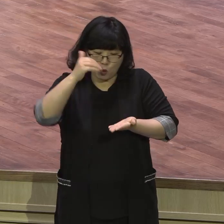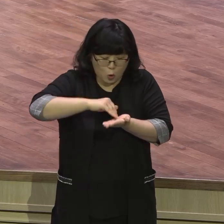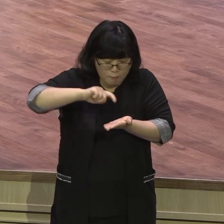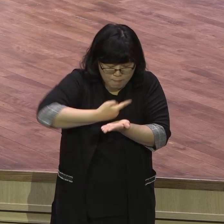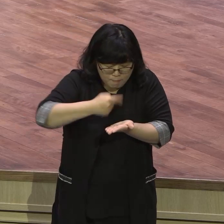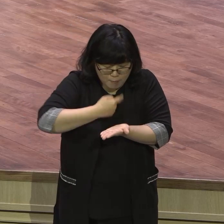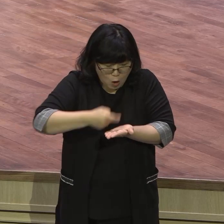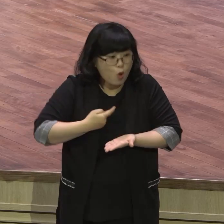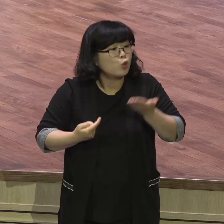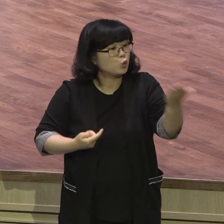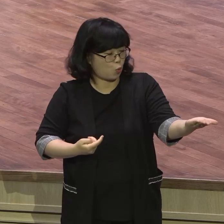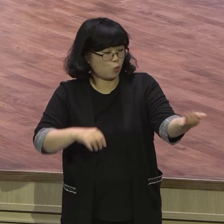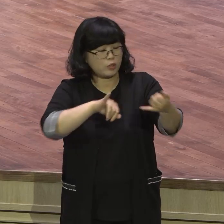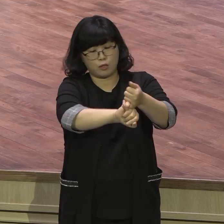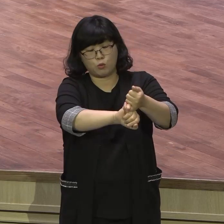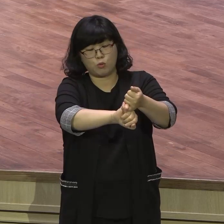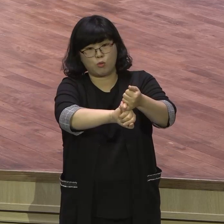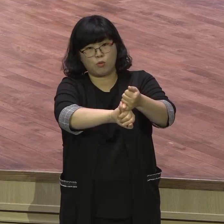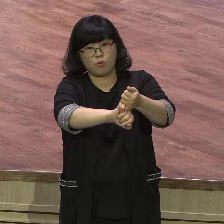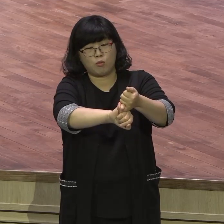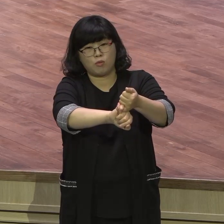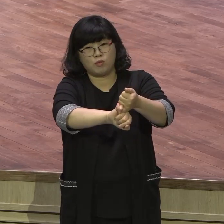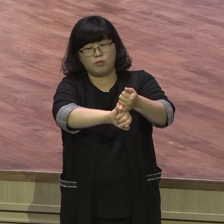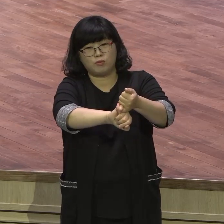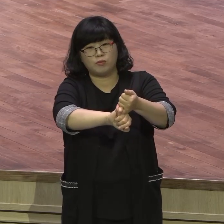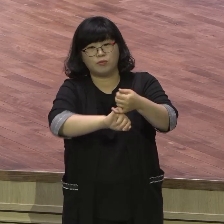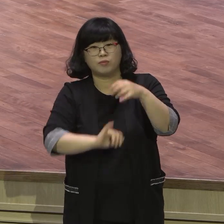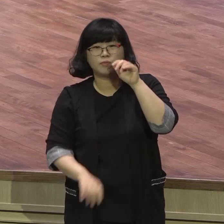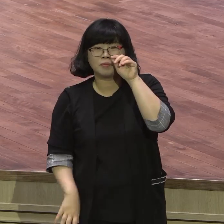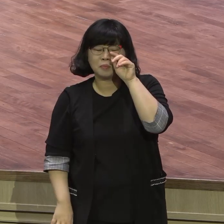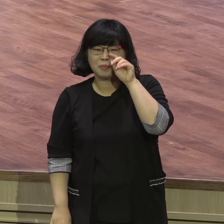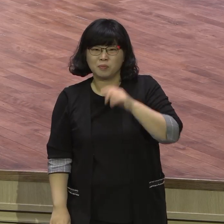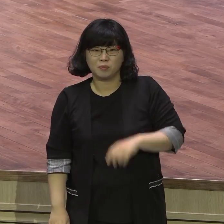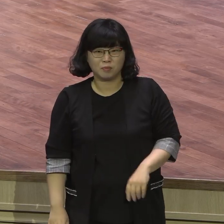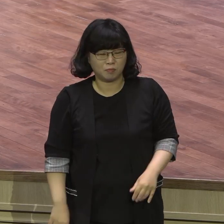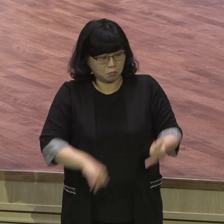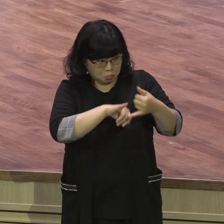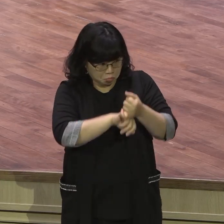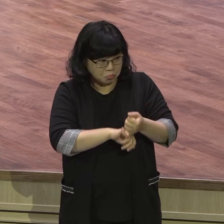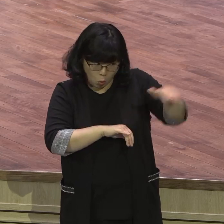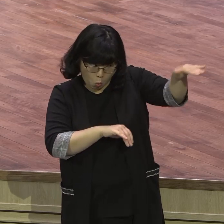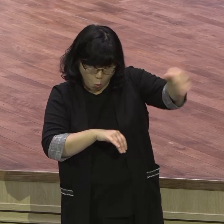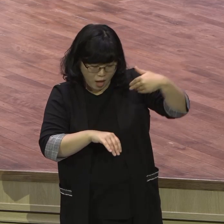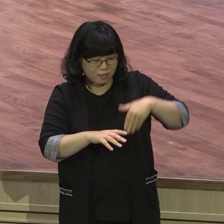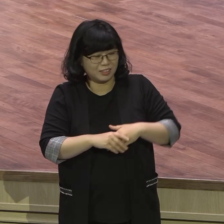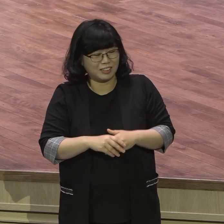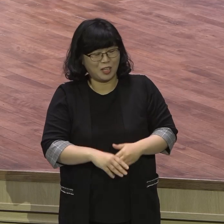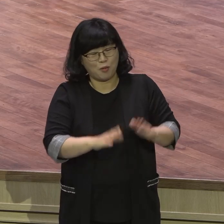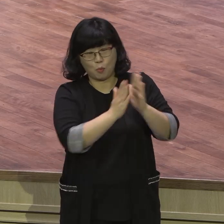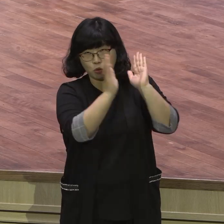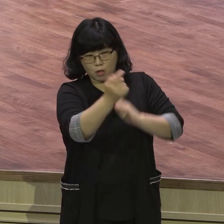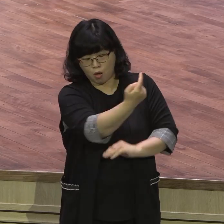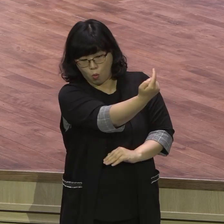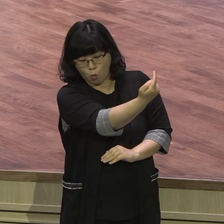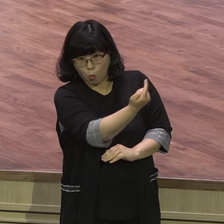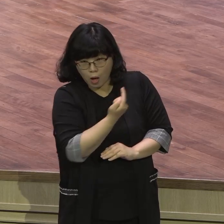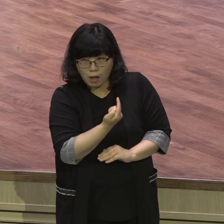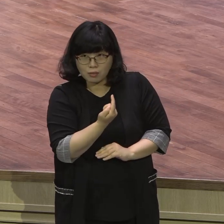주리라. 말씀하셨어요. 하나님께서 그렇게 모세를 신해산으로 불러서 율법과